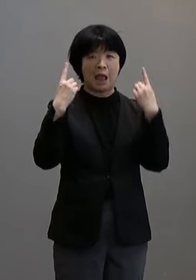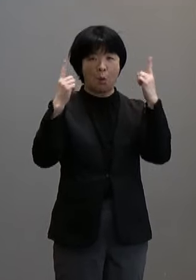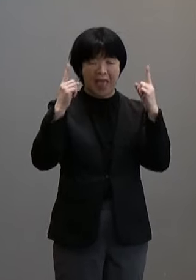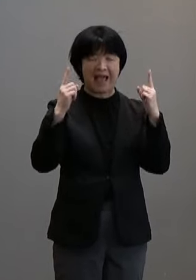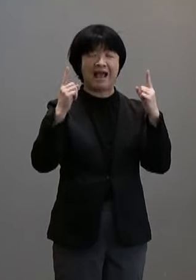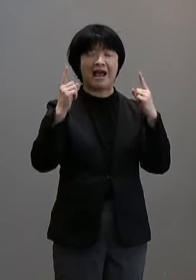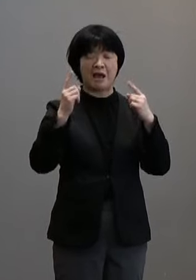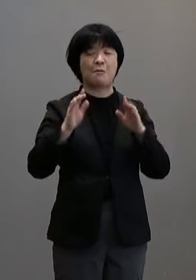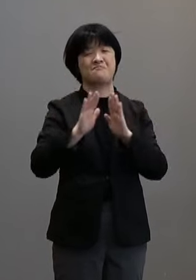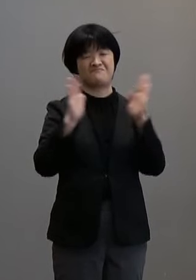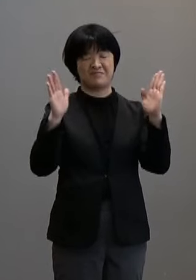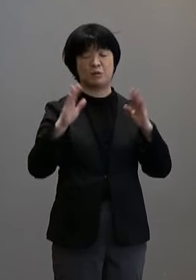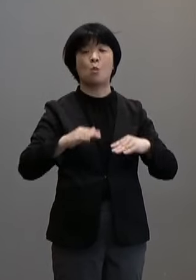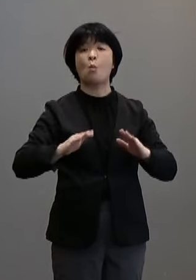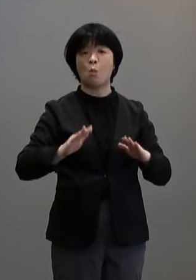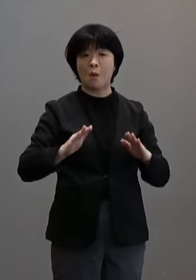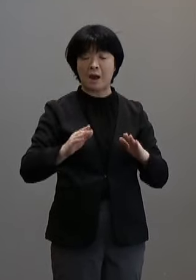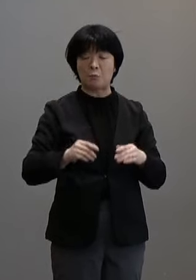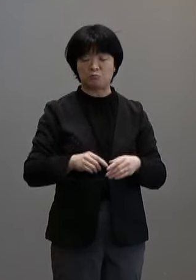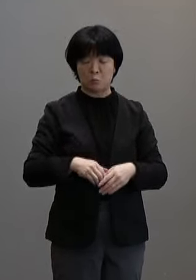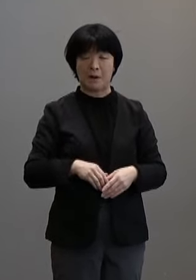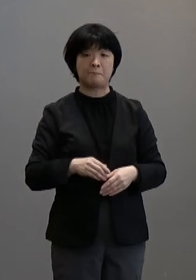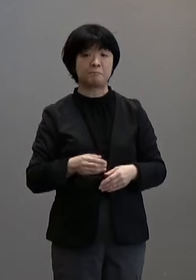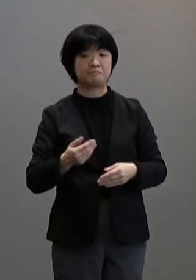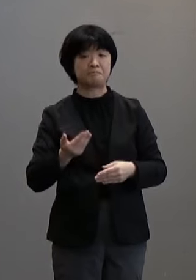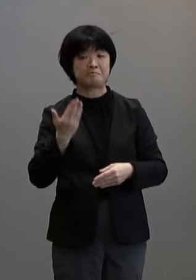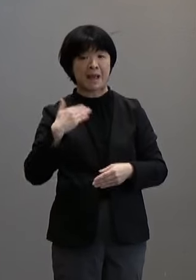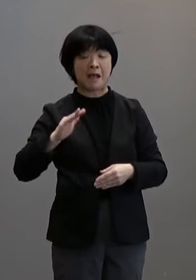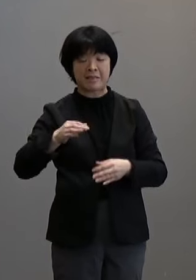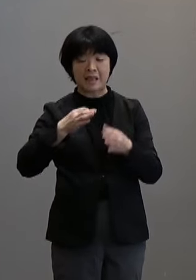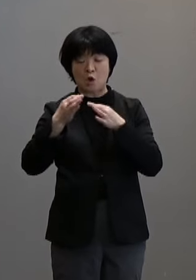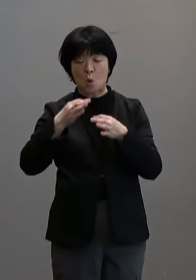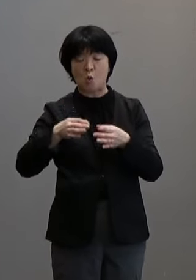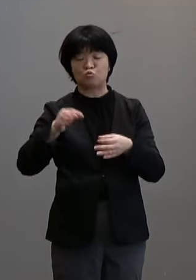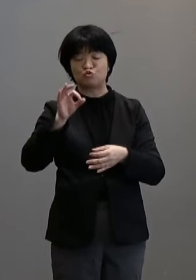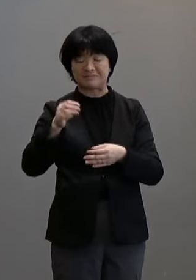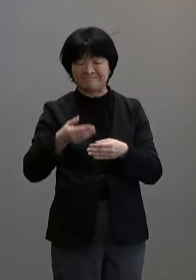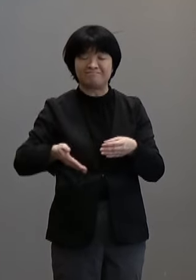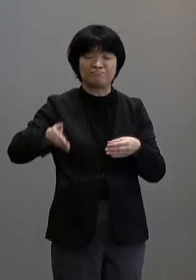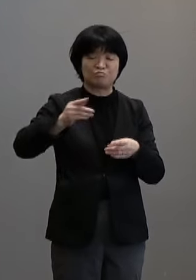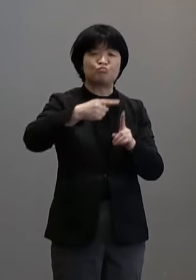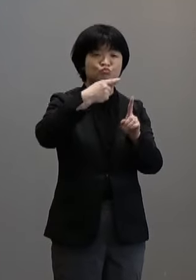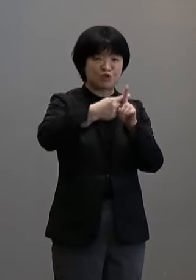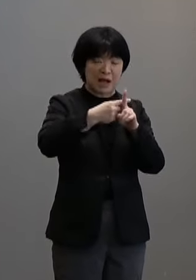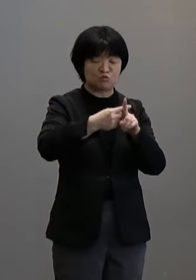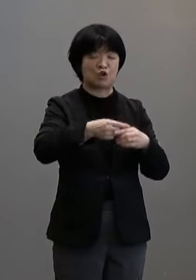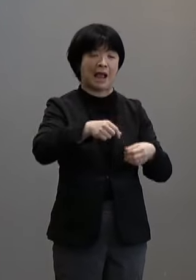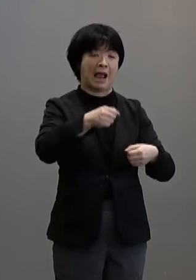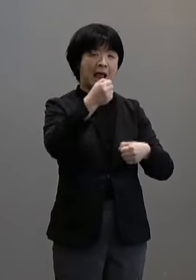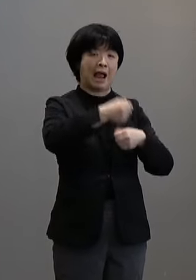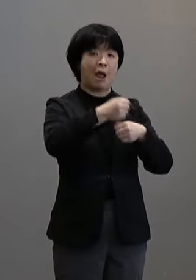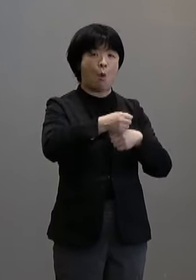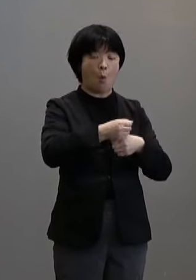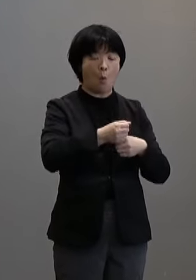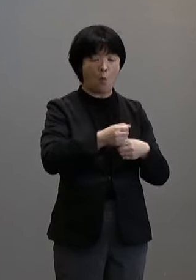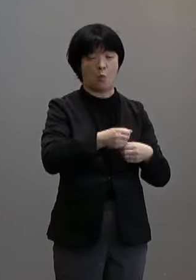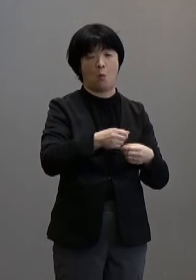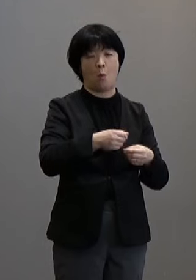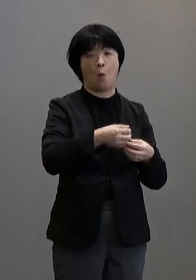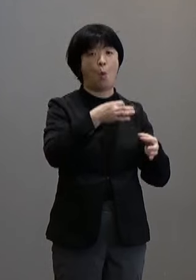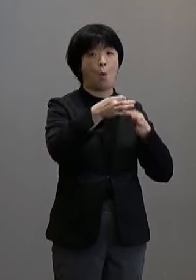。今年度のフェアはこれまでの飲食店に加え、加工食品等の商品を販売する店舗も参加対象としています